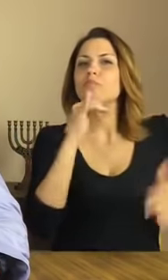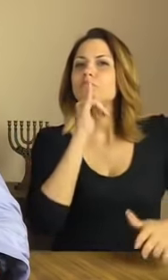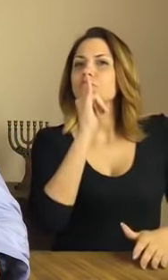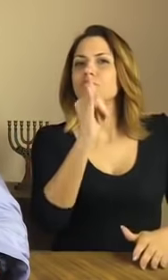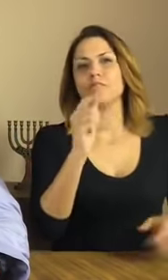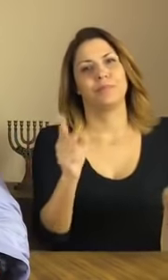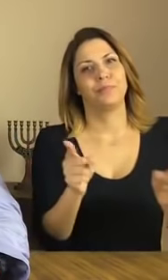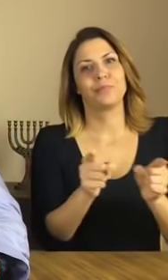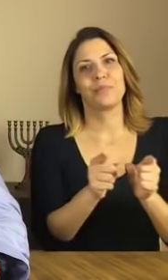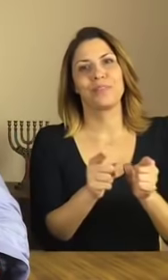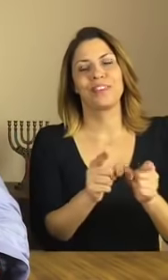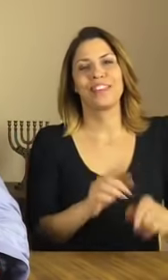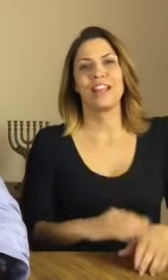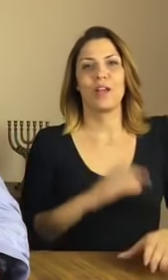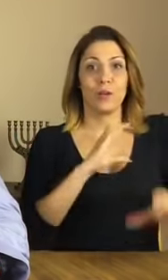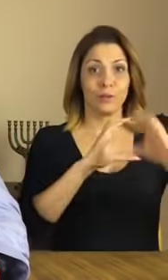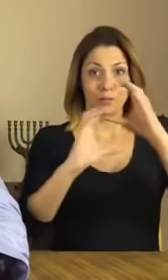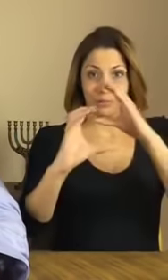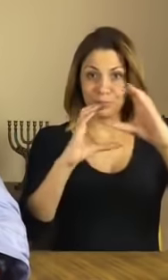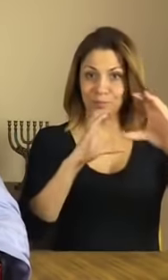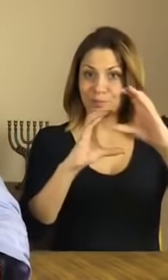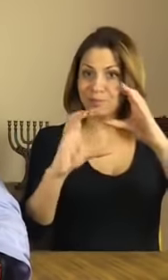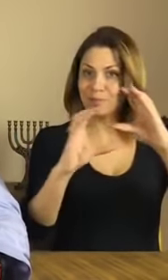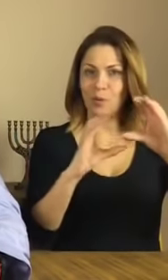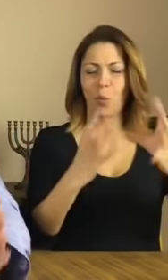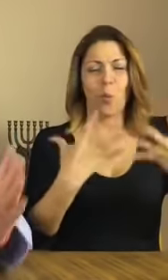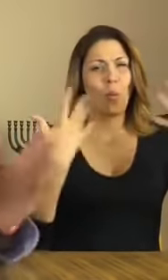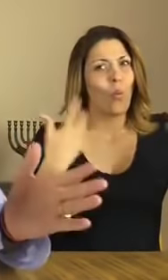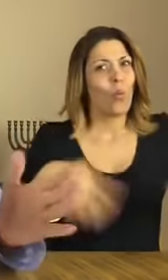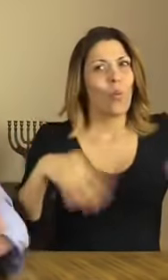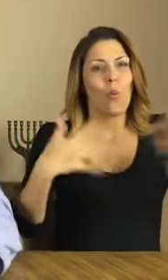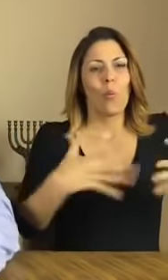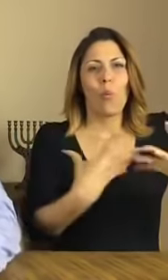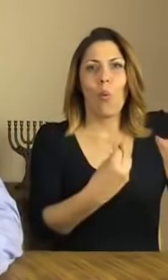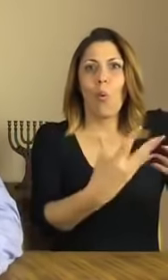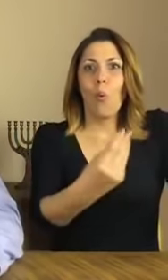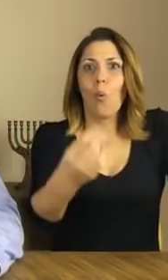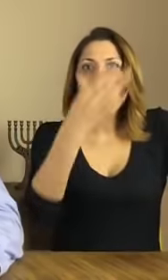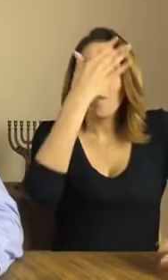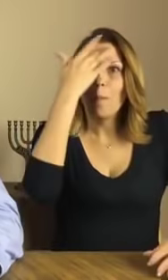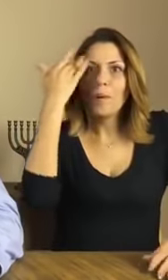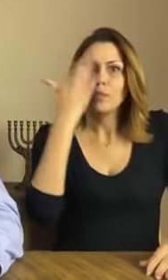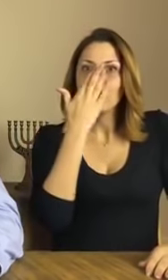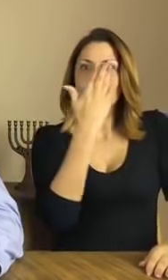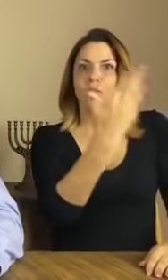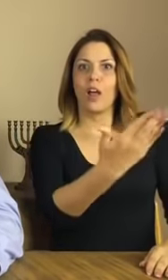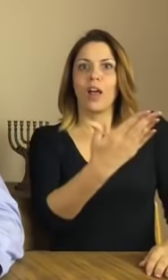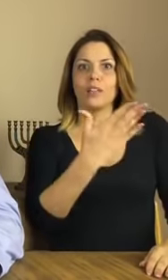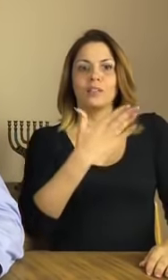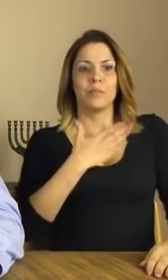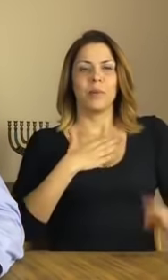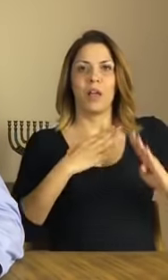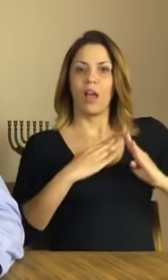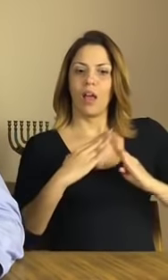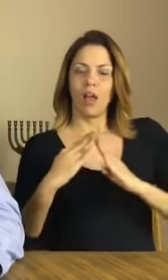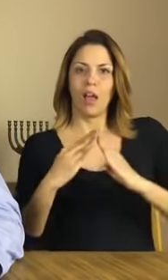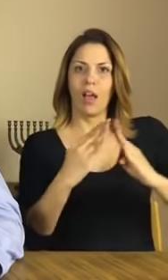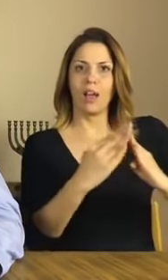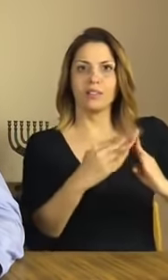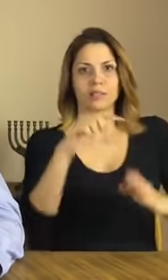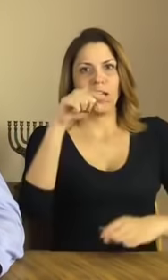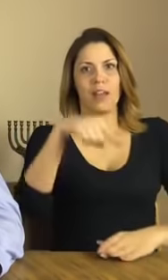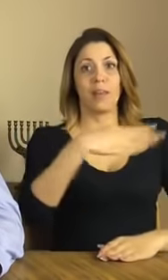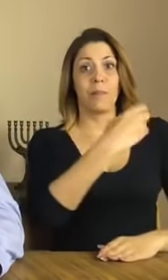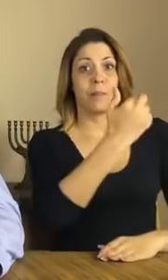é se comunicar um milhar de pessoas que estão na frente do meu condomínio na barra da tijuca mas